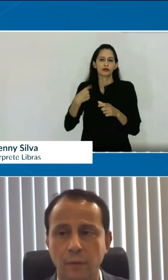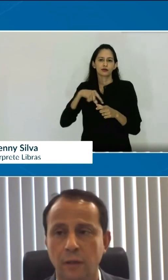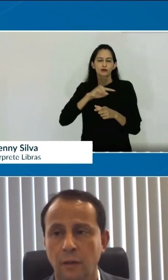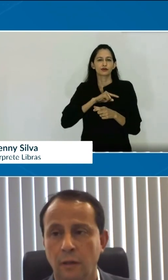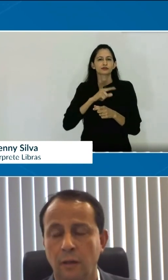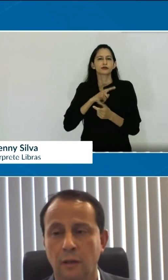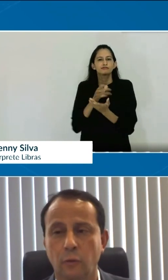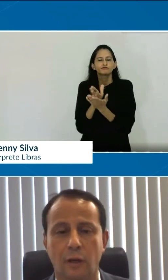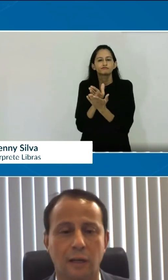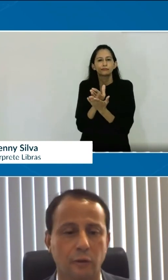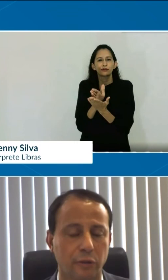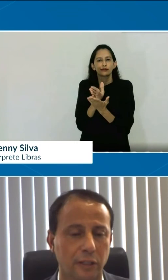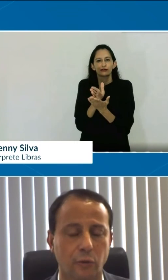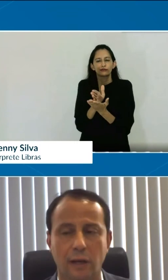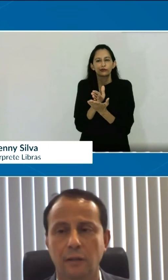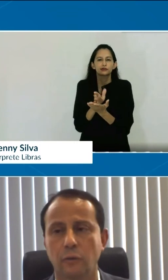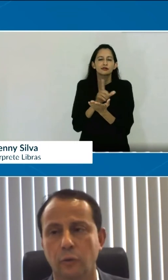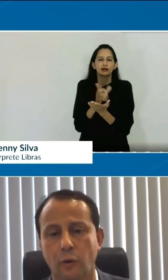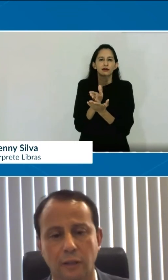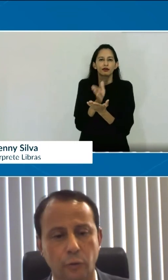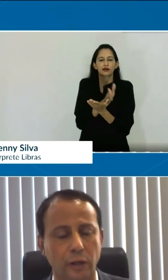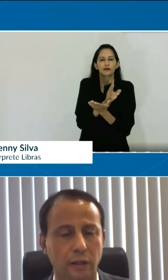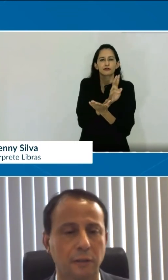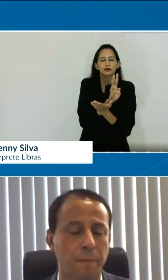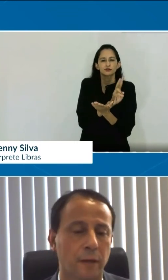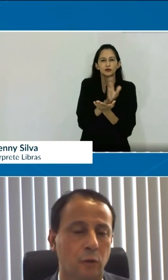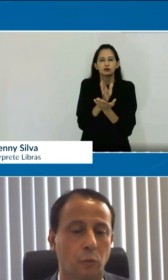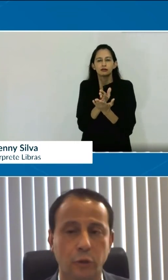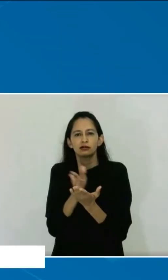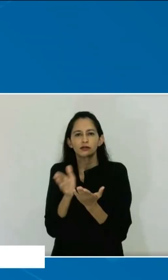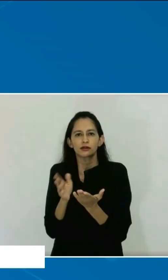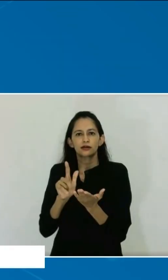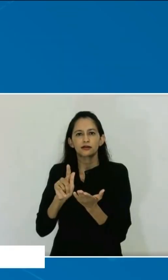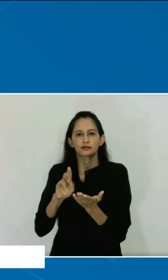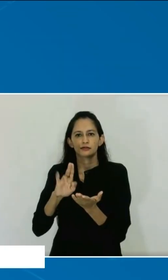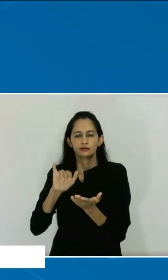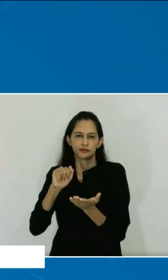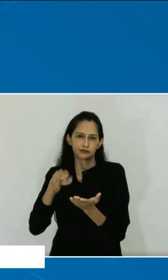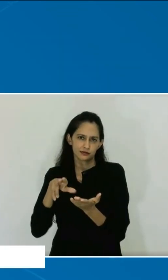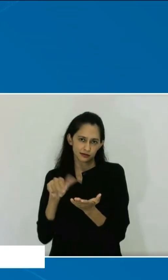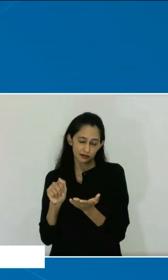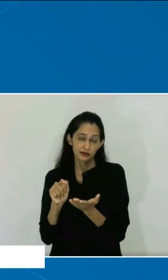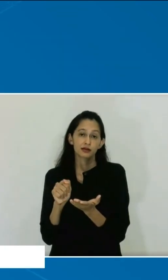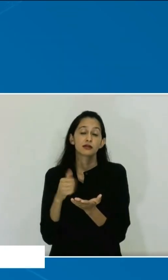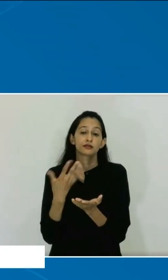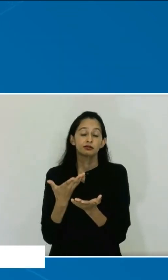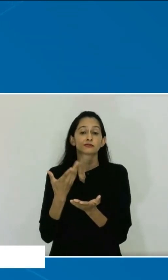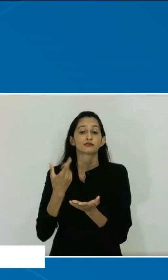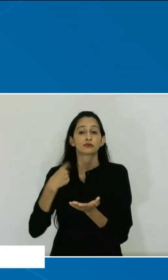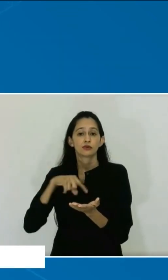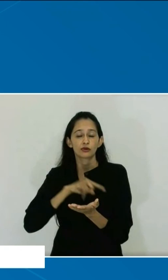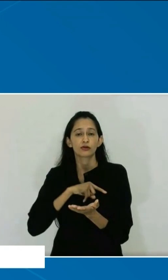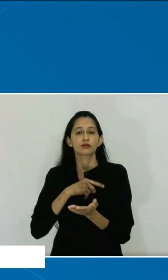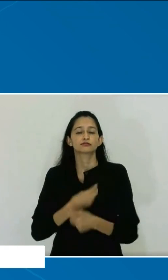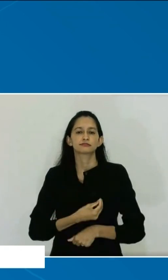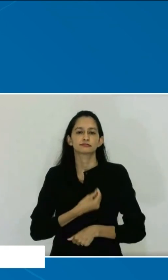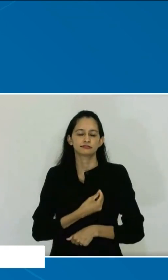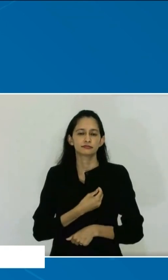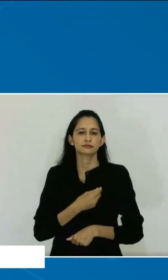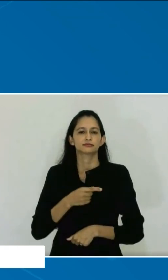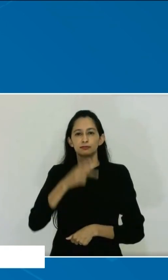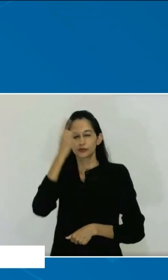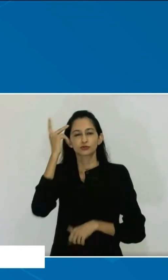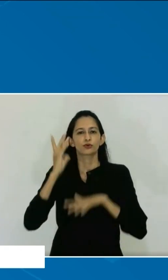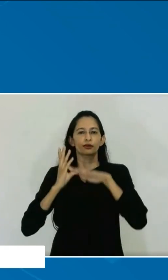fronteira, de um lado a Venezuela, do outro lado a Guiana. Como eu já comentei, nós também estamos recebendo uma